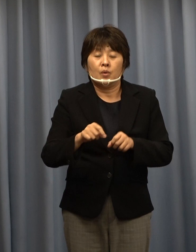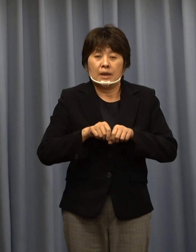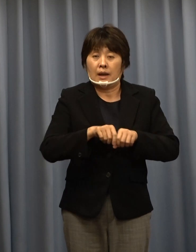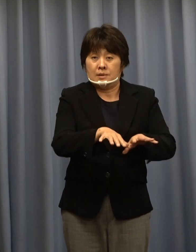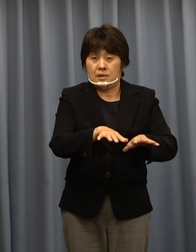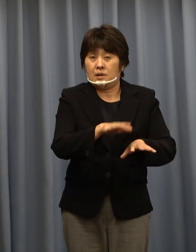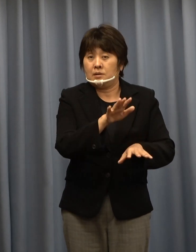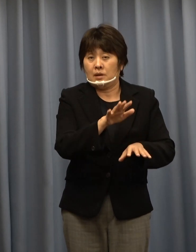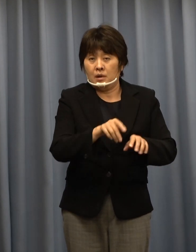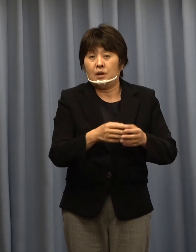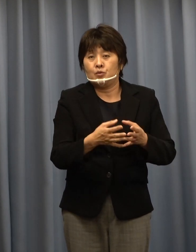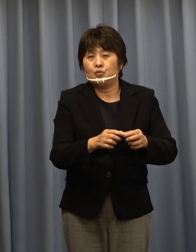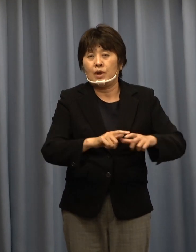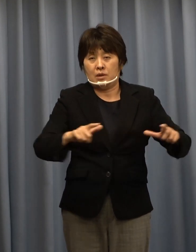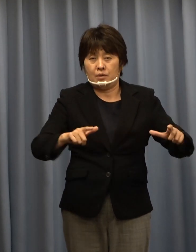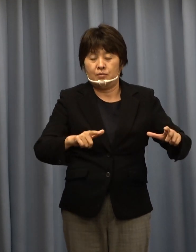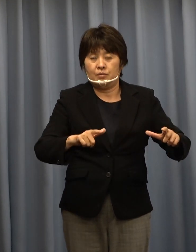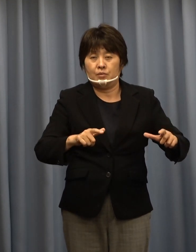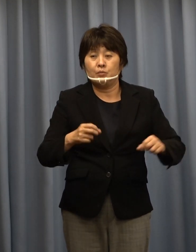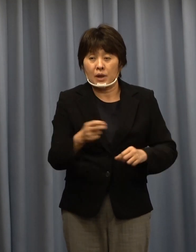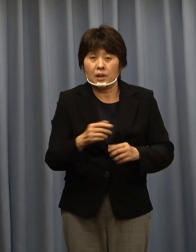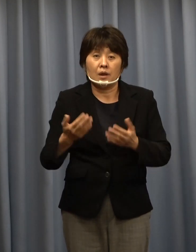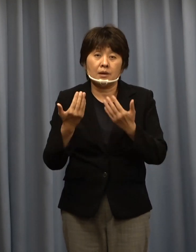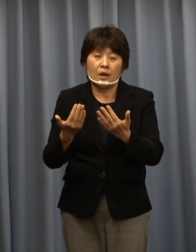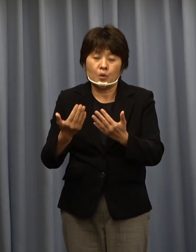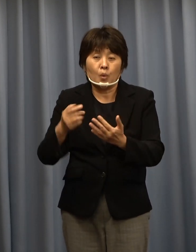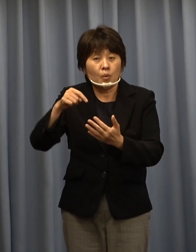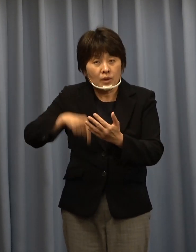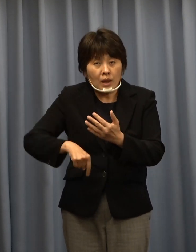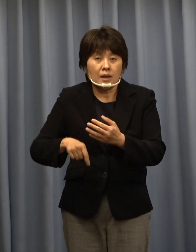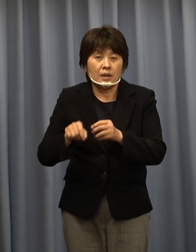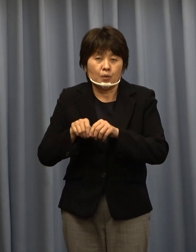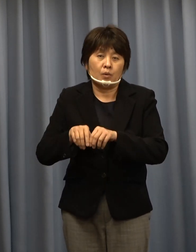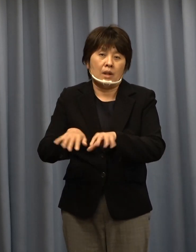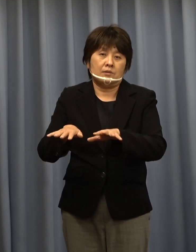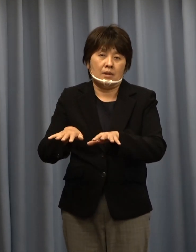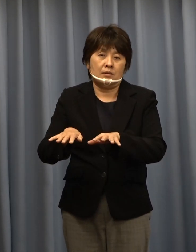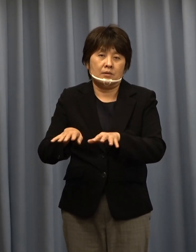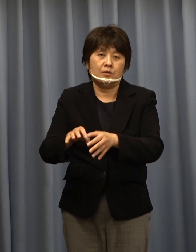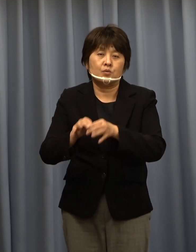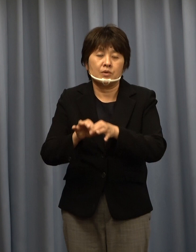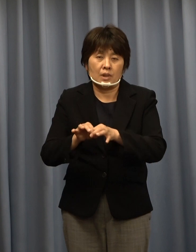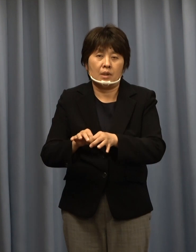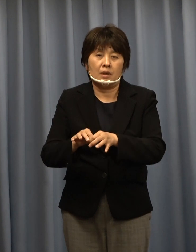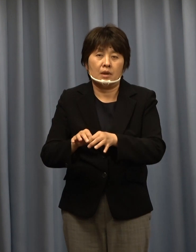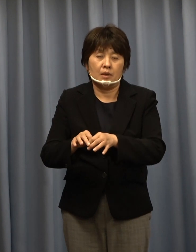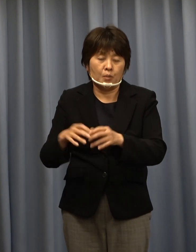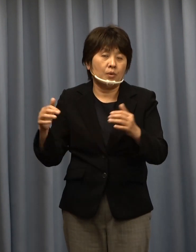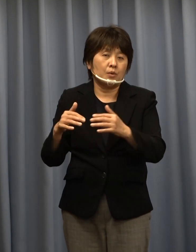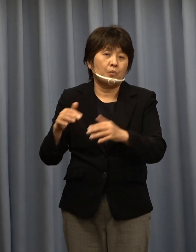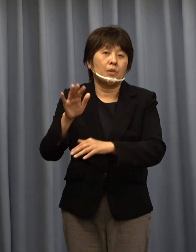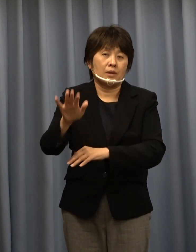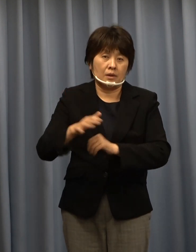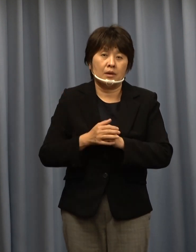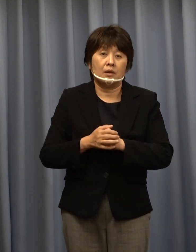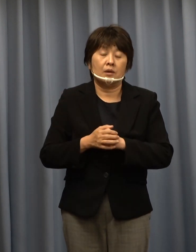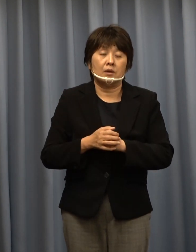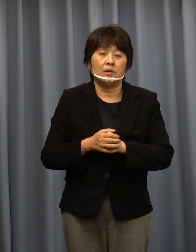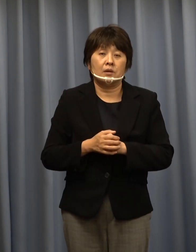しましたけれども、学校内の感染についてということでの議論がされました。これについ